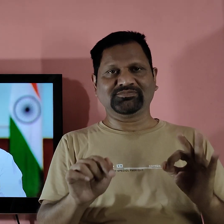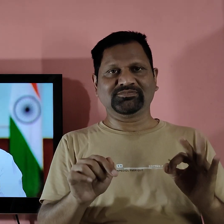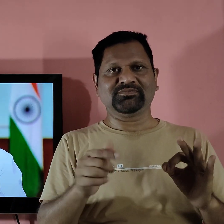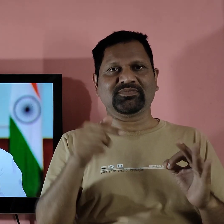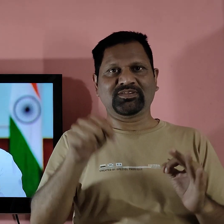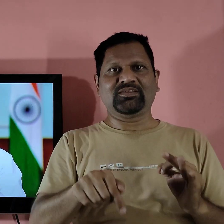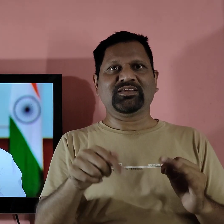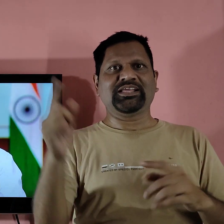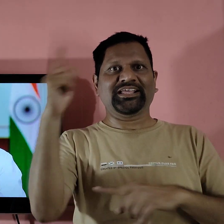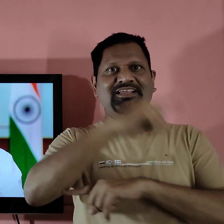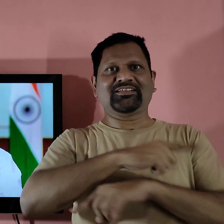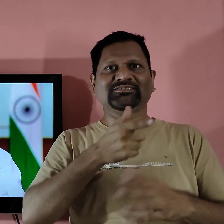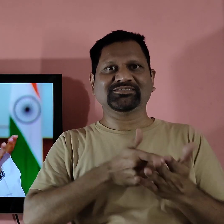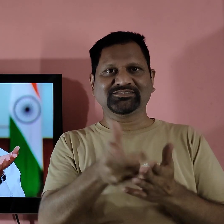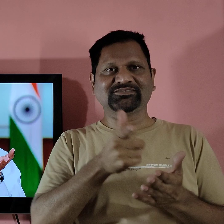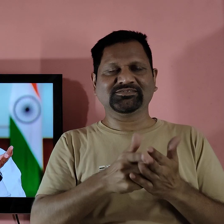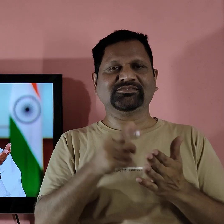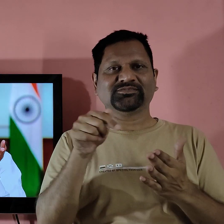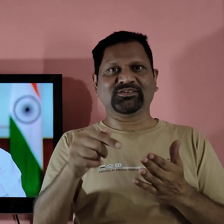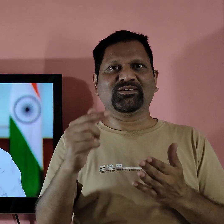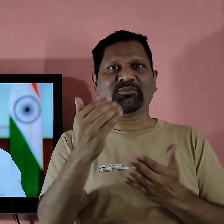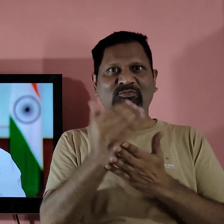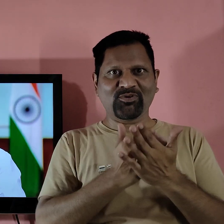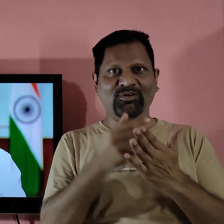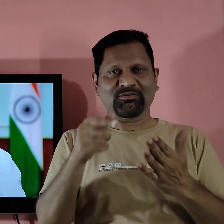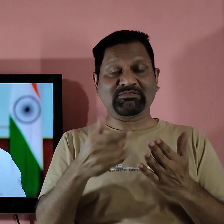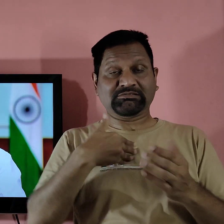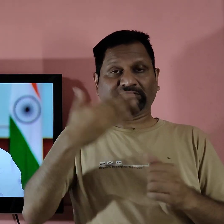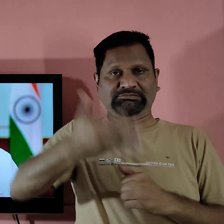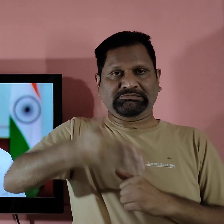राज दिवस की शुभकामनाएं देता हूं।